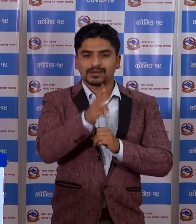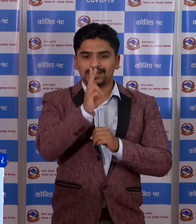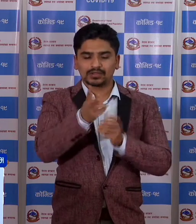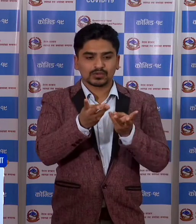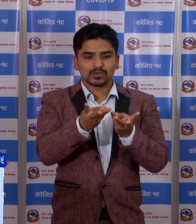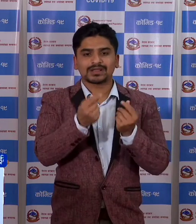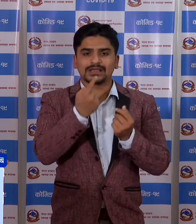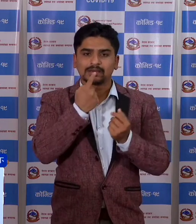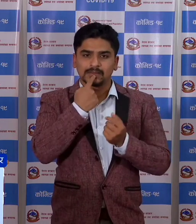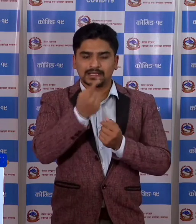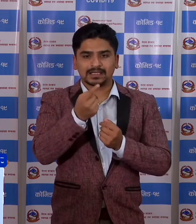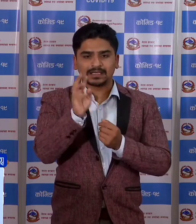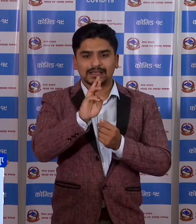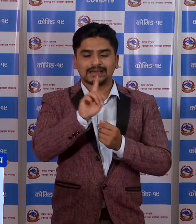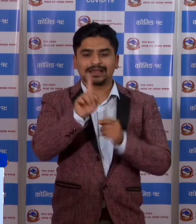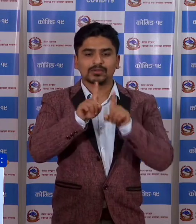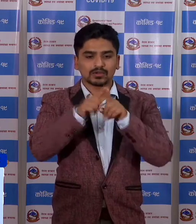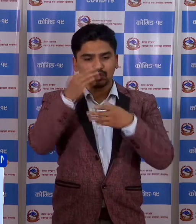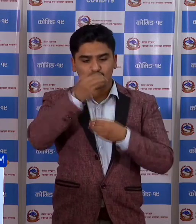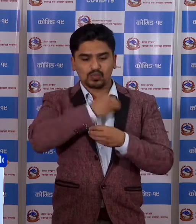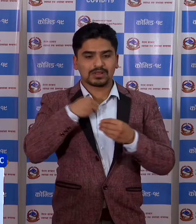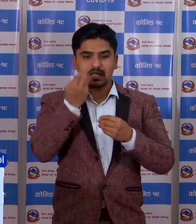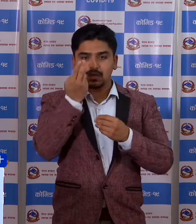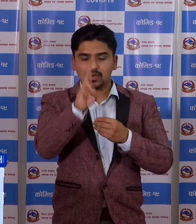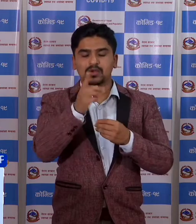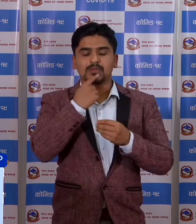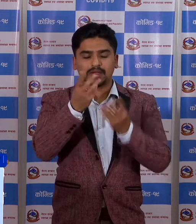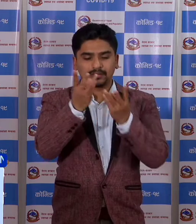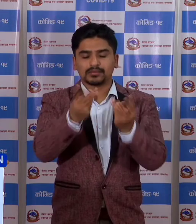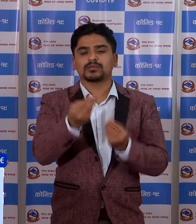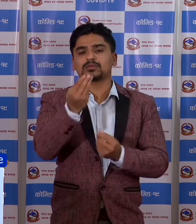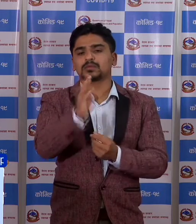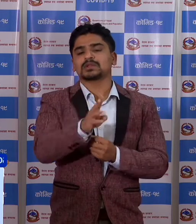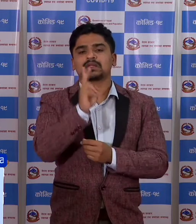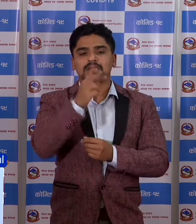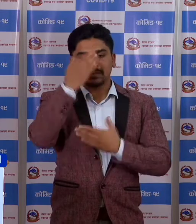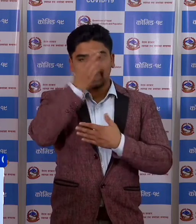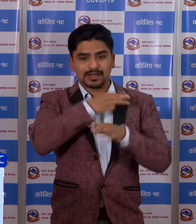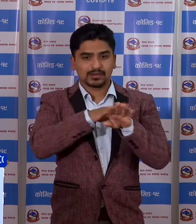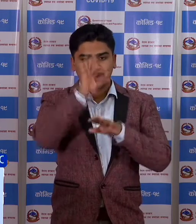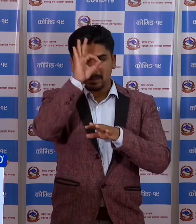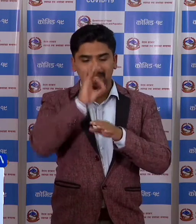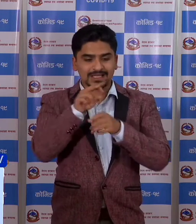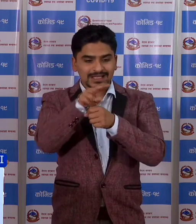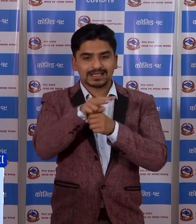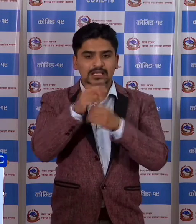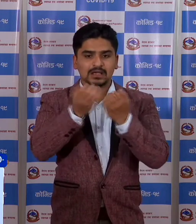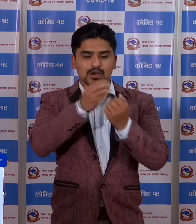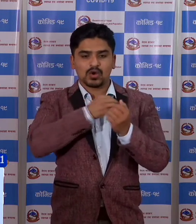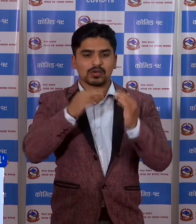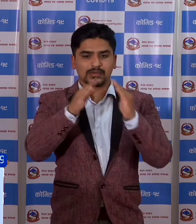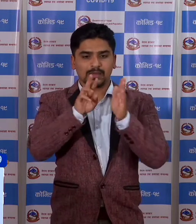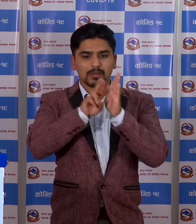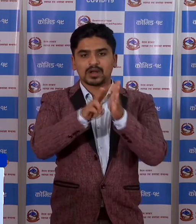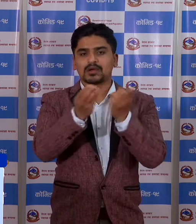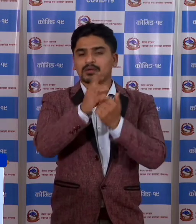यसको संख्या भने राम्रोसँग उपचार भएको खण्डमा न्यून हुन्छ। यस्ता बिरामीहरूको विशेष हेरचाहको लागि